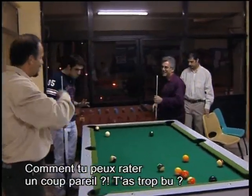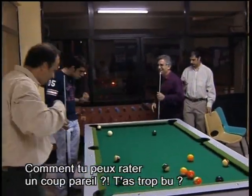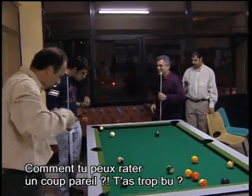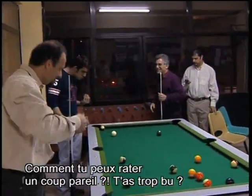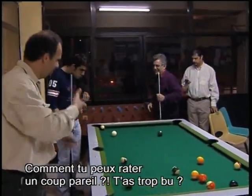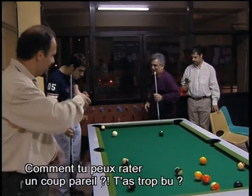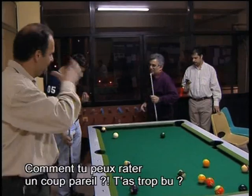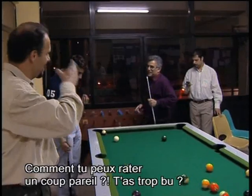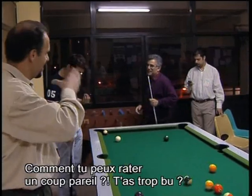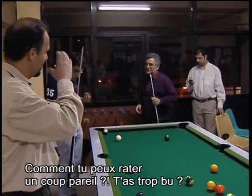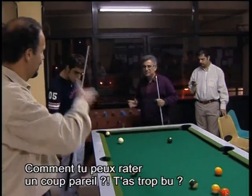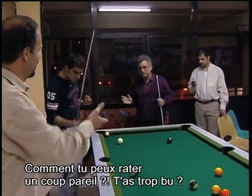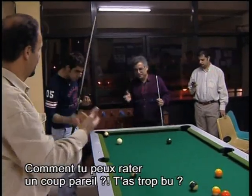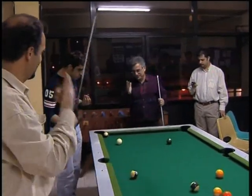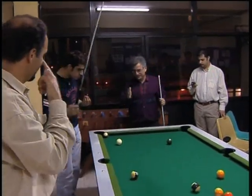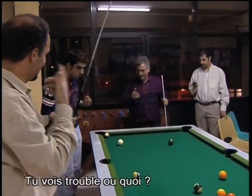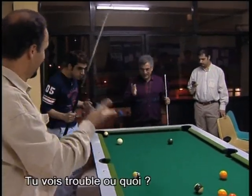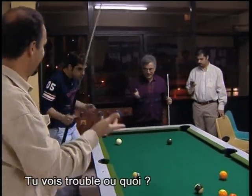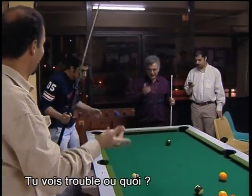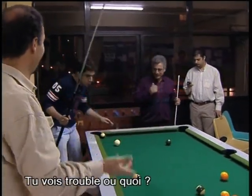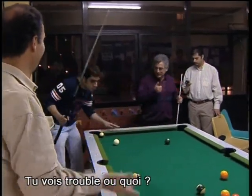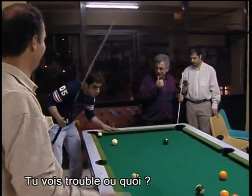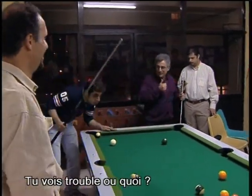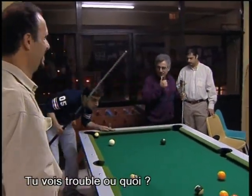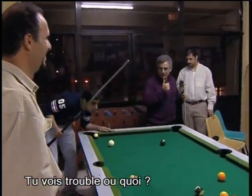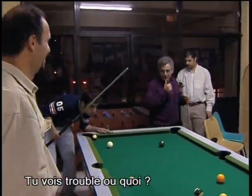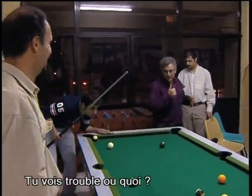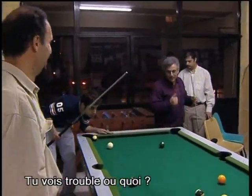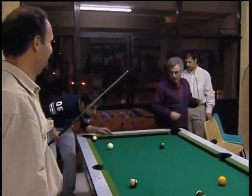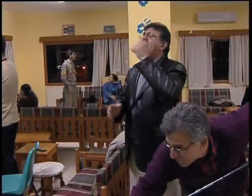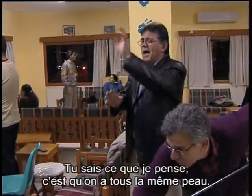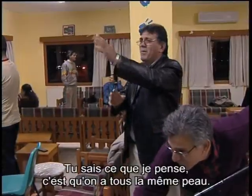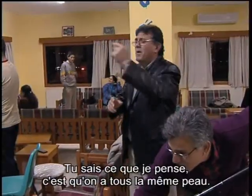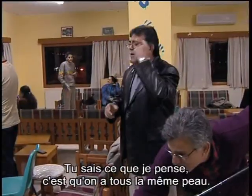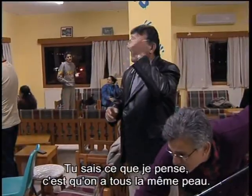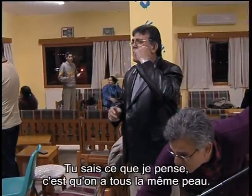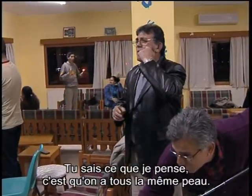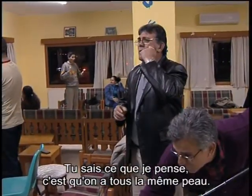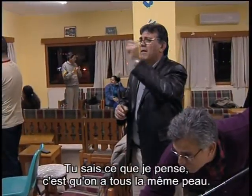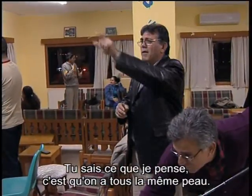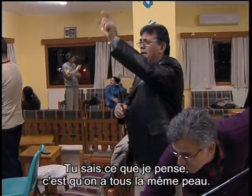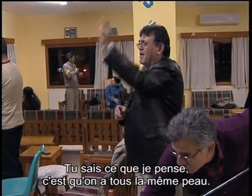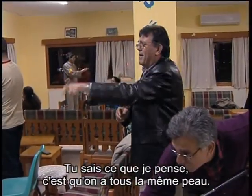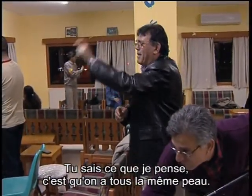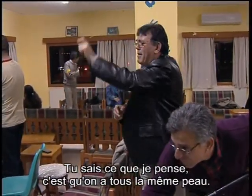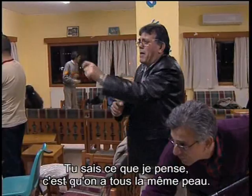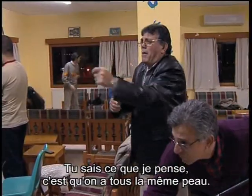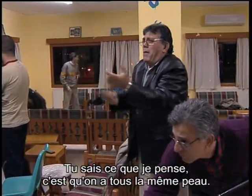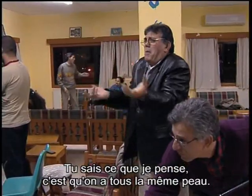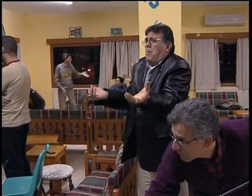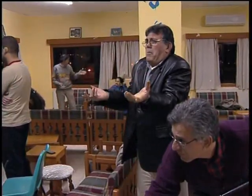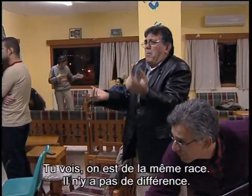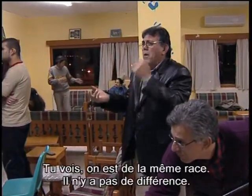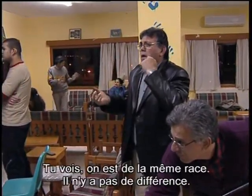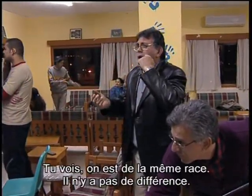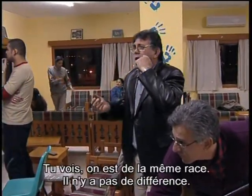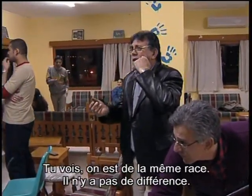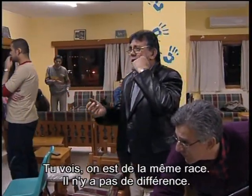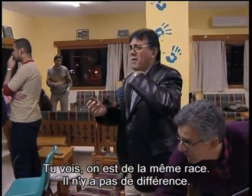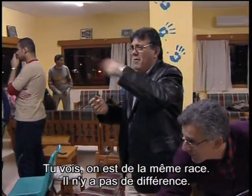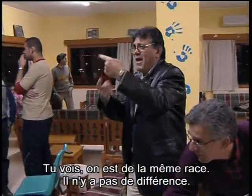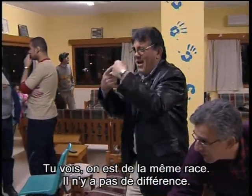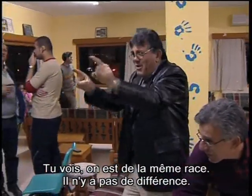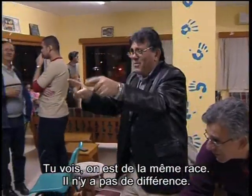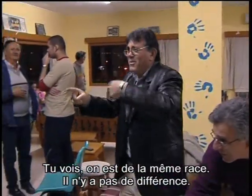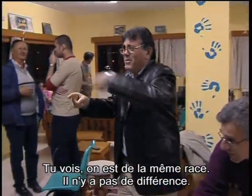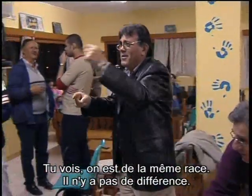Comment tu peux rater un coup pareil ? T'as trop bu ou quoi ? Tu vois trouble ou quoi ? Tu sais ce que je pense ? C'est qu'on a tous la même peau. Tu vois ?